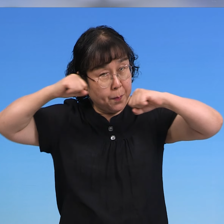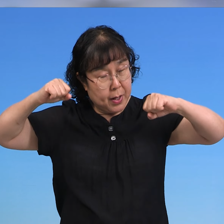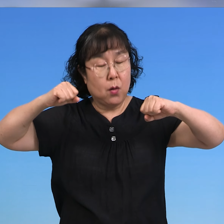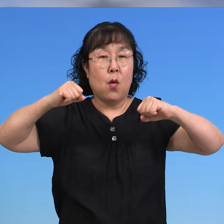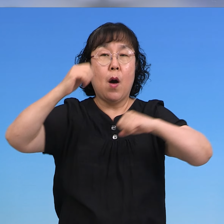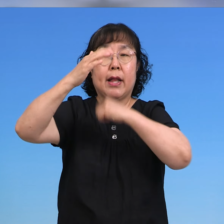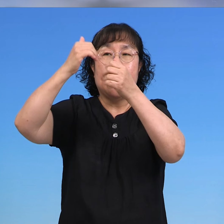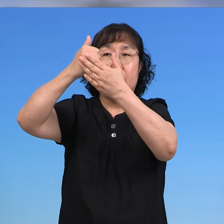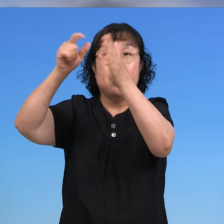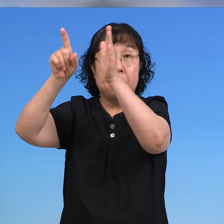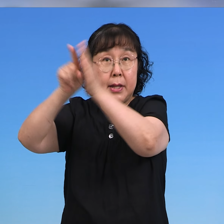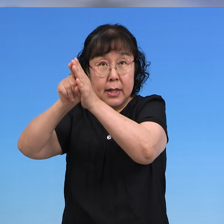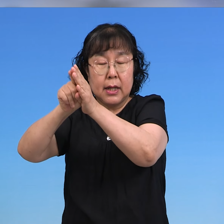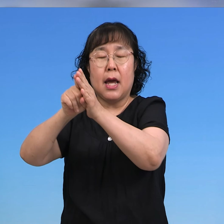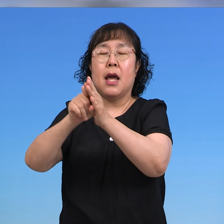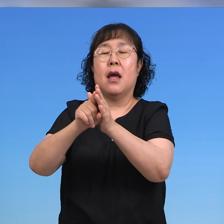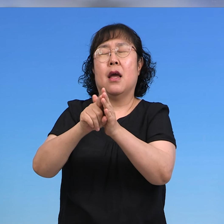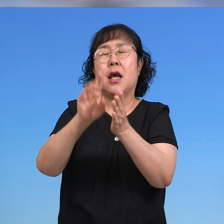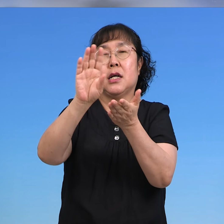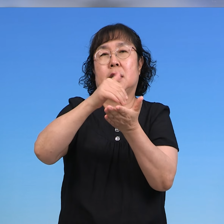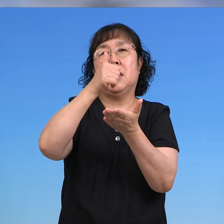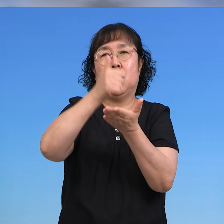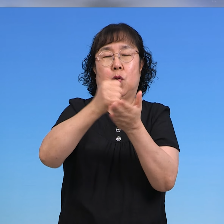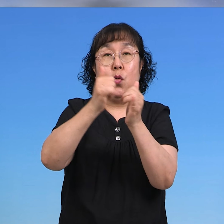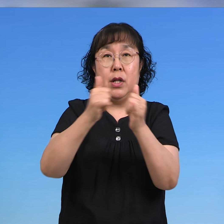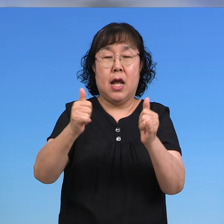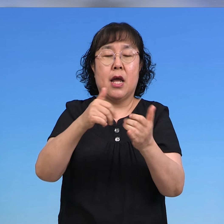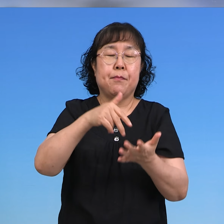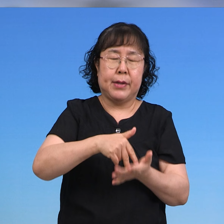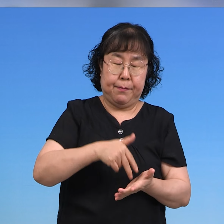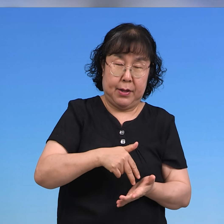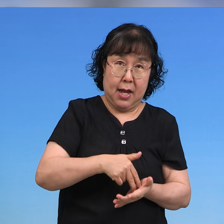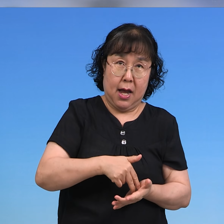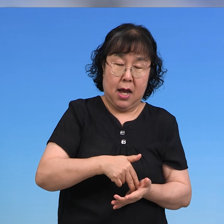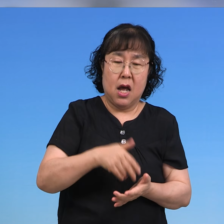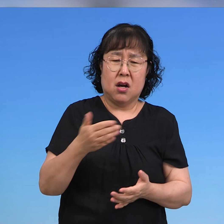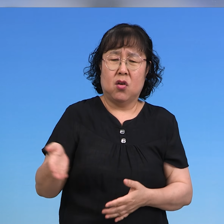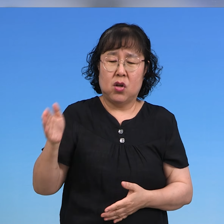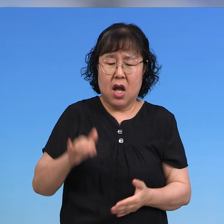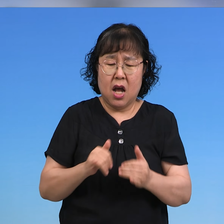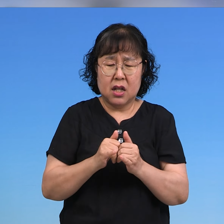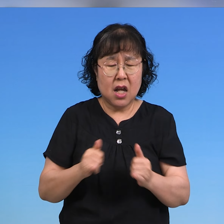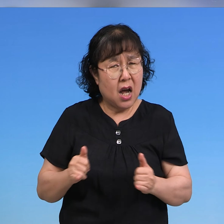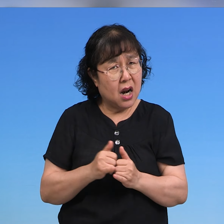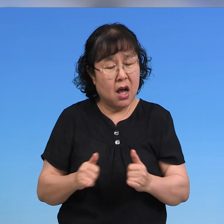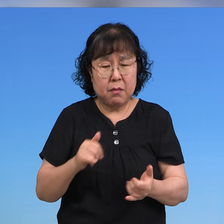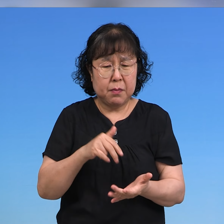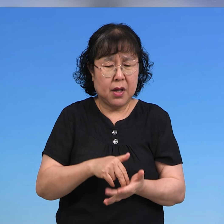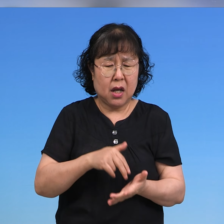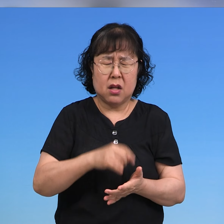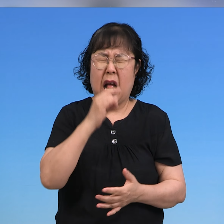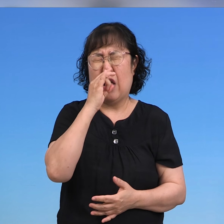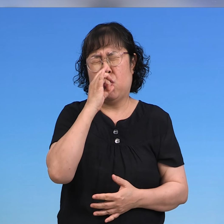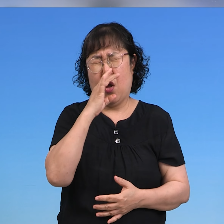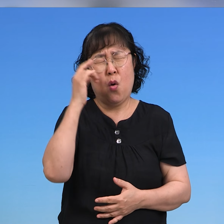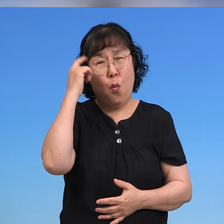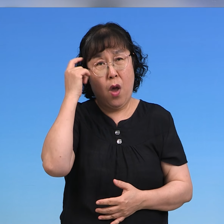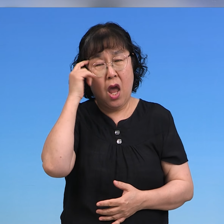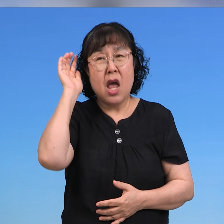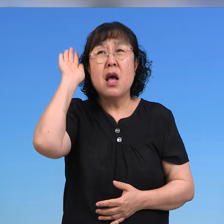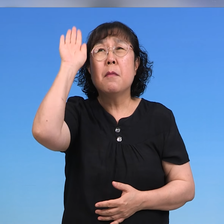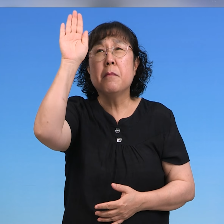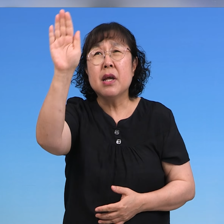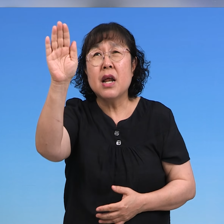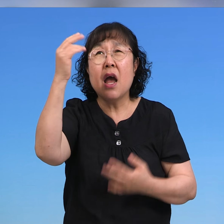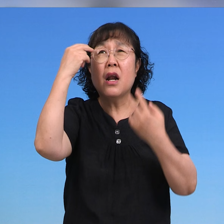그리스도인이 되어야 되는데요. 아쉽게도 이게 참 잘 안 됩니다. 왜 이렇게 큰 그림을 그리며 나가는